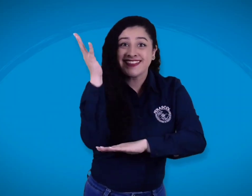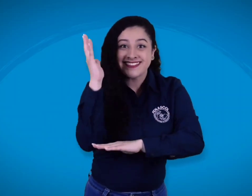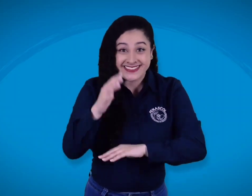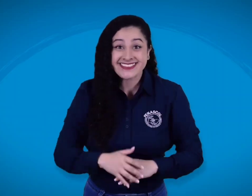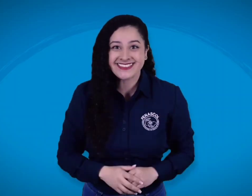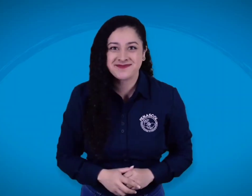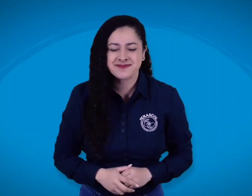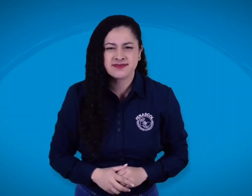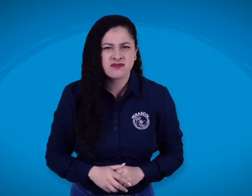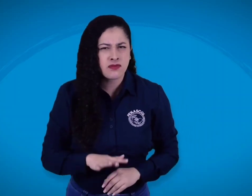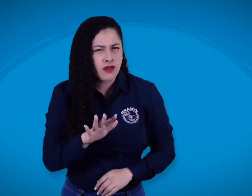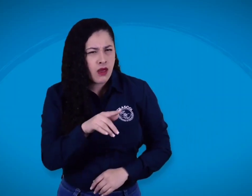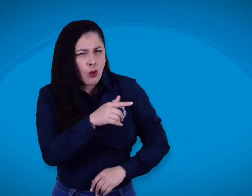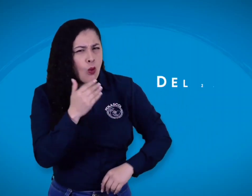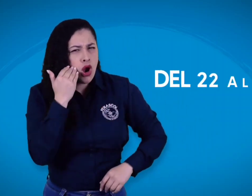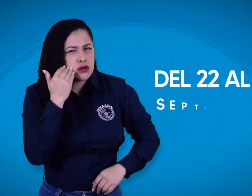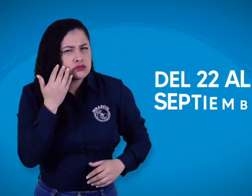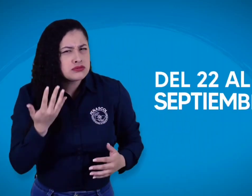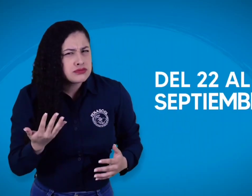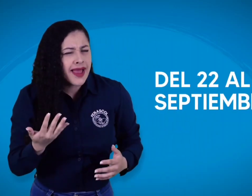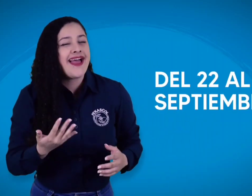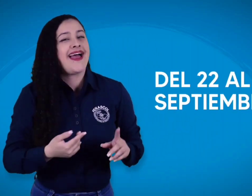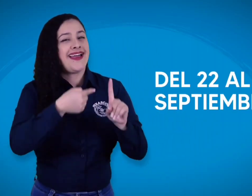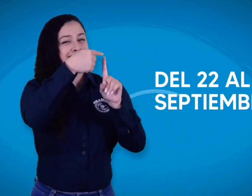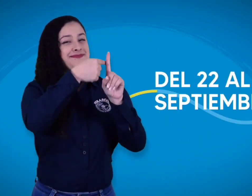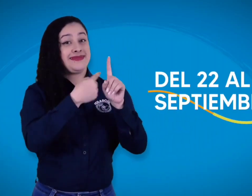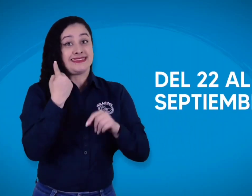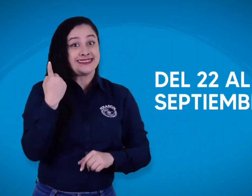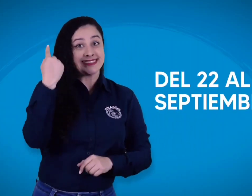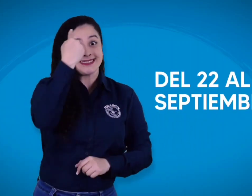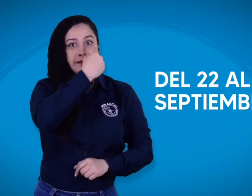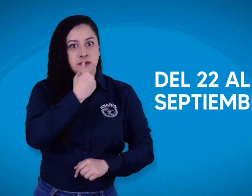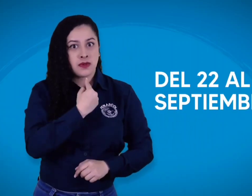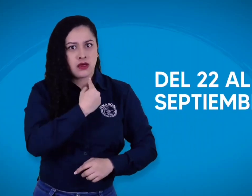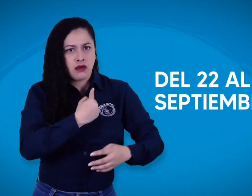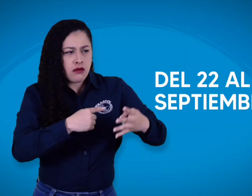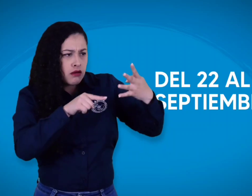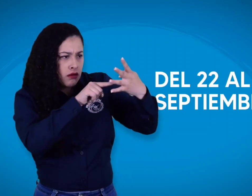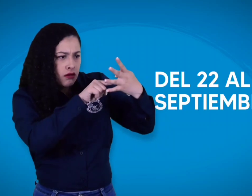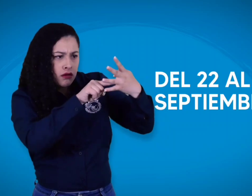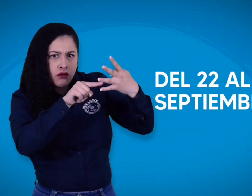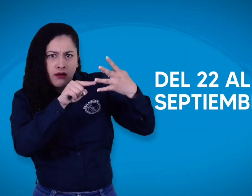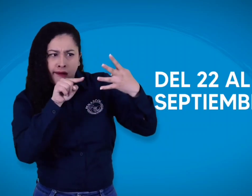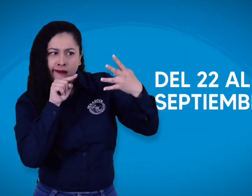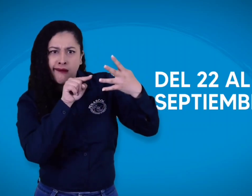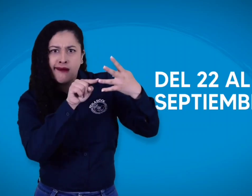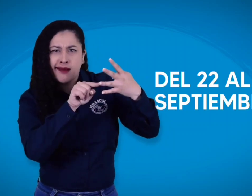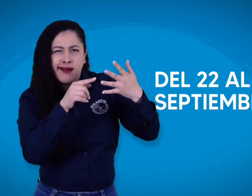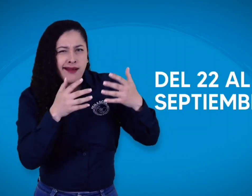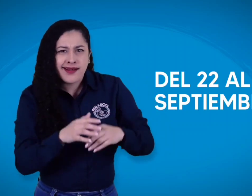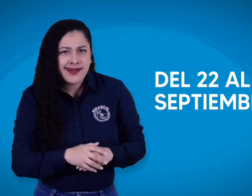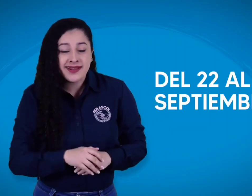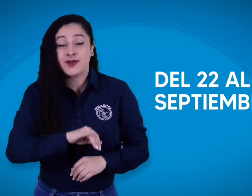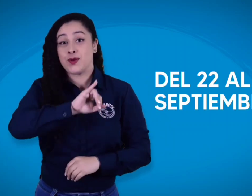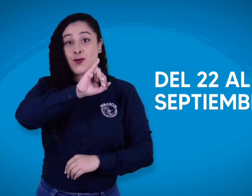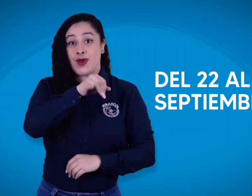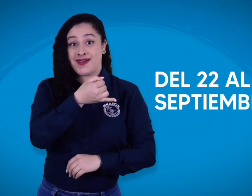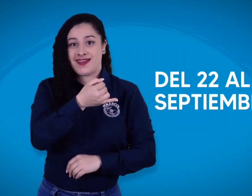bienvenidos a este espacio se realizará en el mes de septiembre en la tercera semana desde el jueves